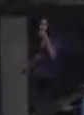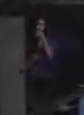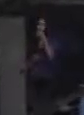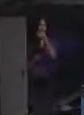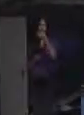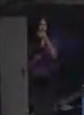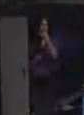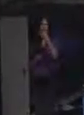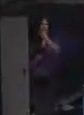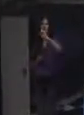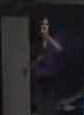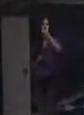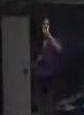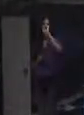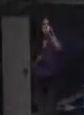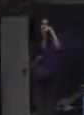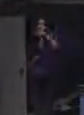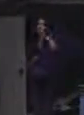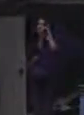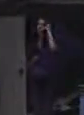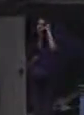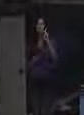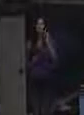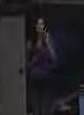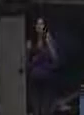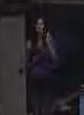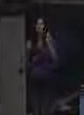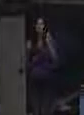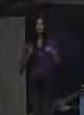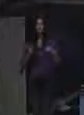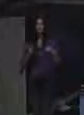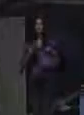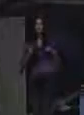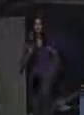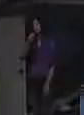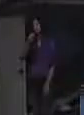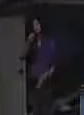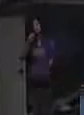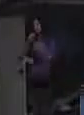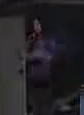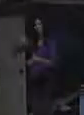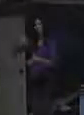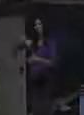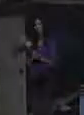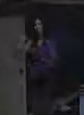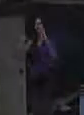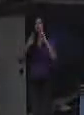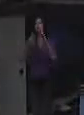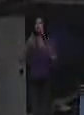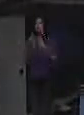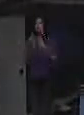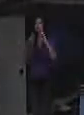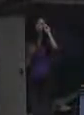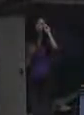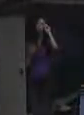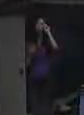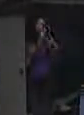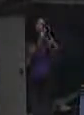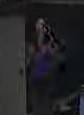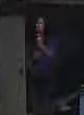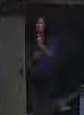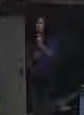Mariston, para que este possa explanar em plenário na próxima sessão do dia 25 do mês